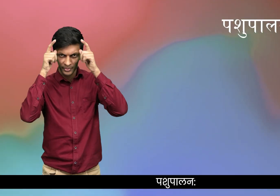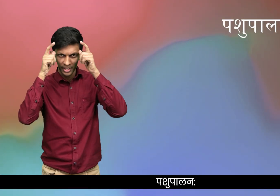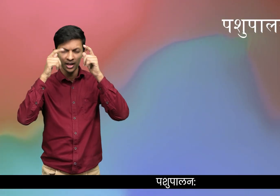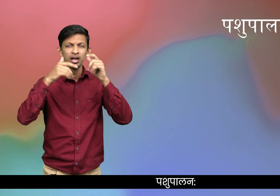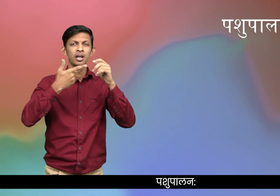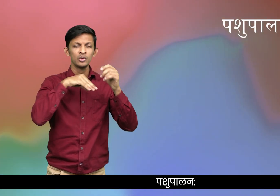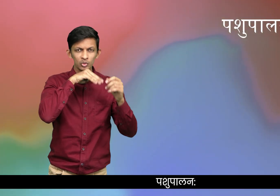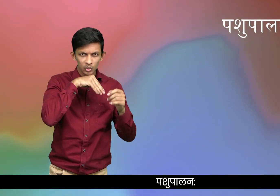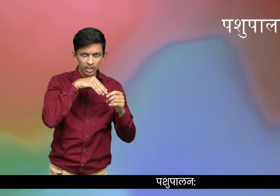पशुपालन।